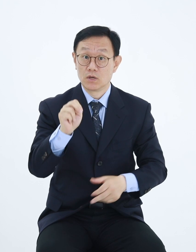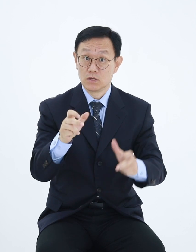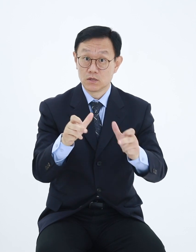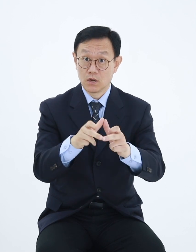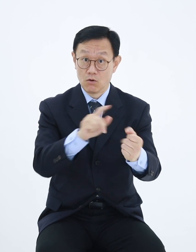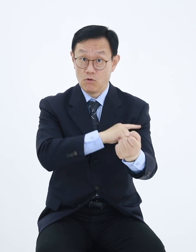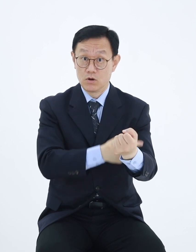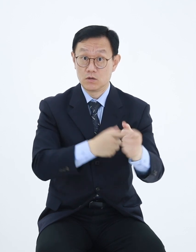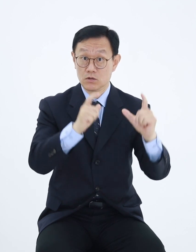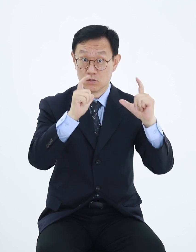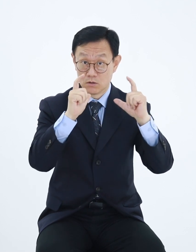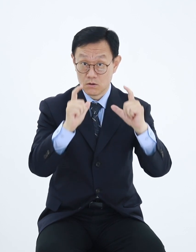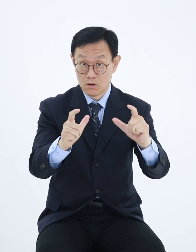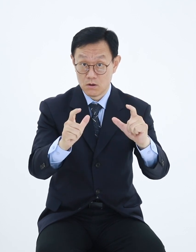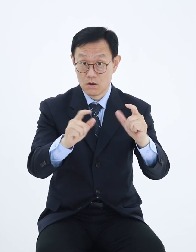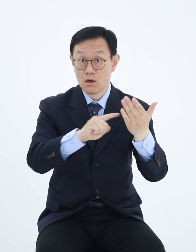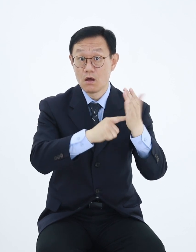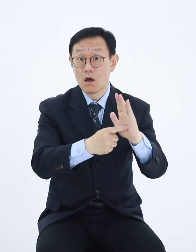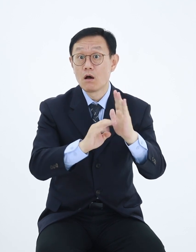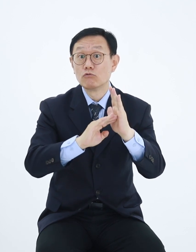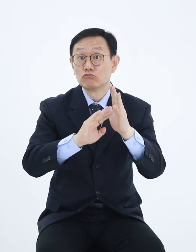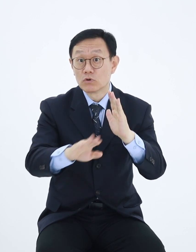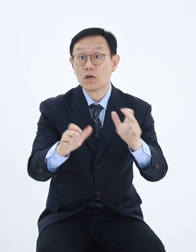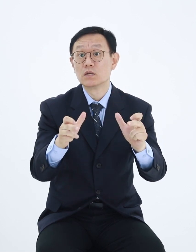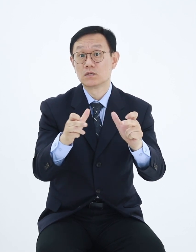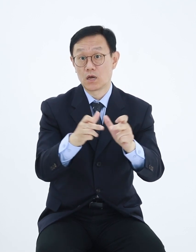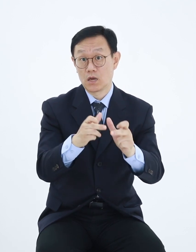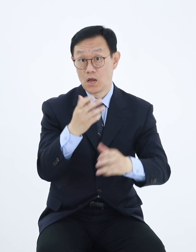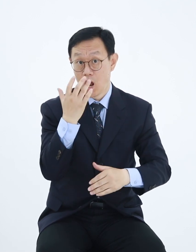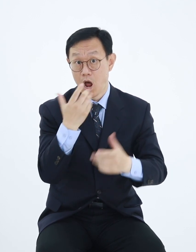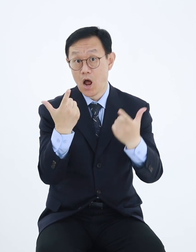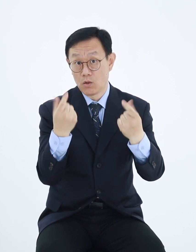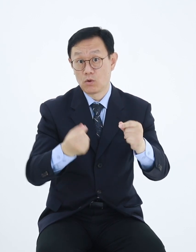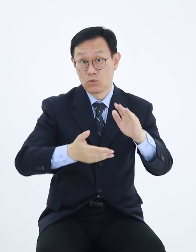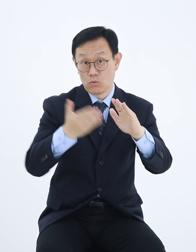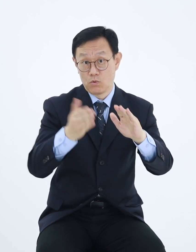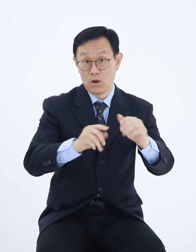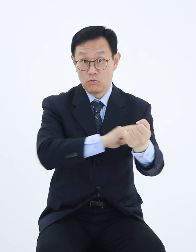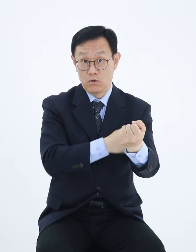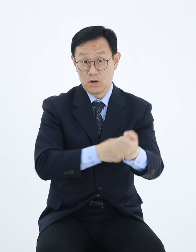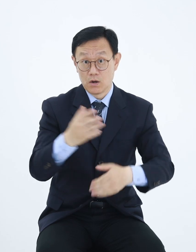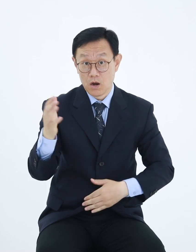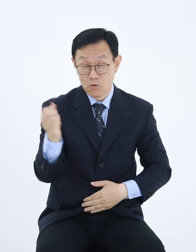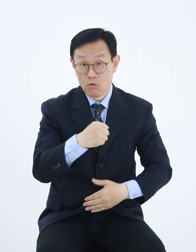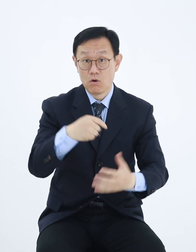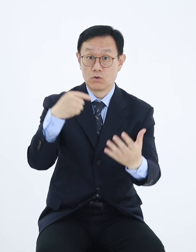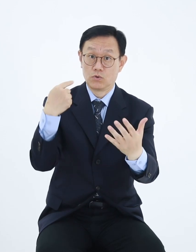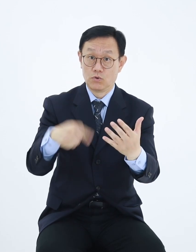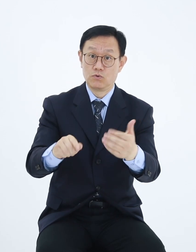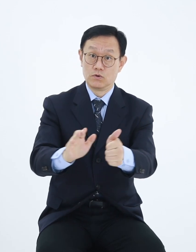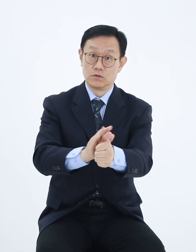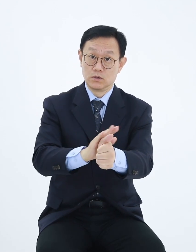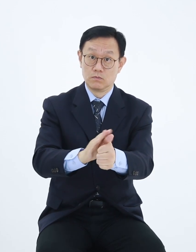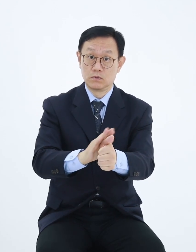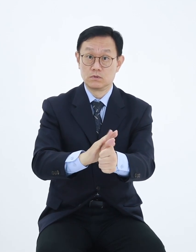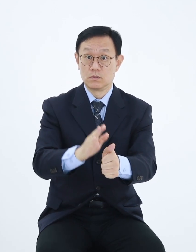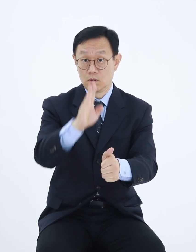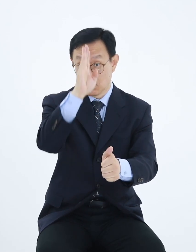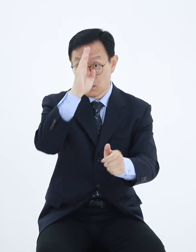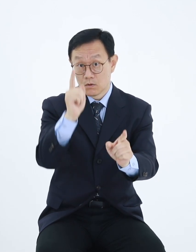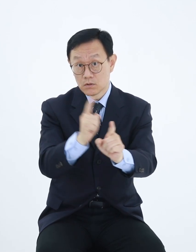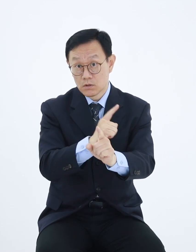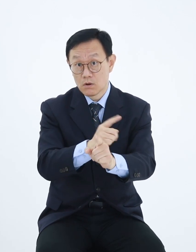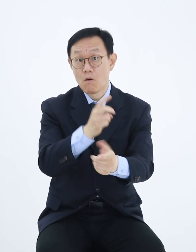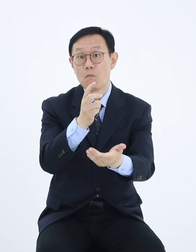장애인 권리 선언이 공표되면서 장애인이 비장애인과 동등한 권리를 가지고 교육이나 서비스,